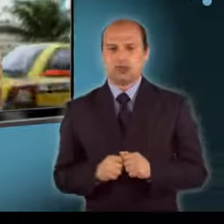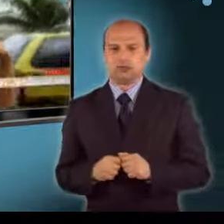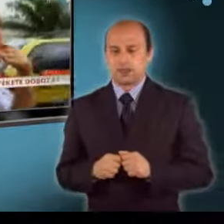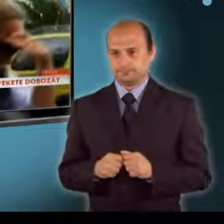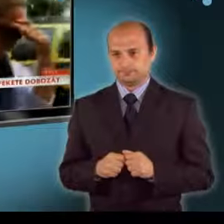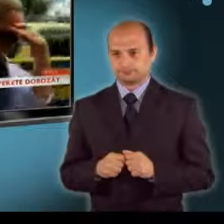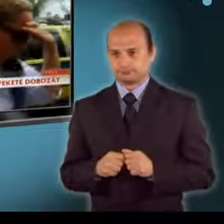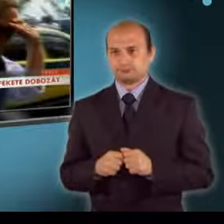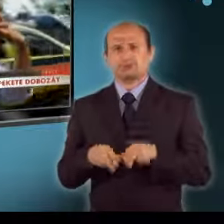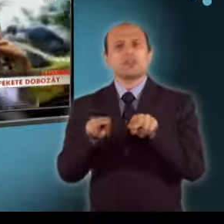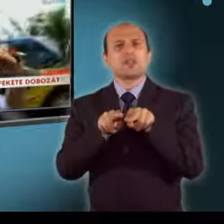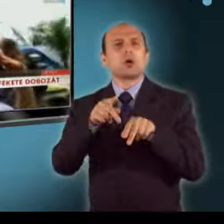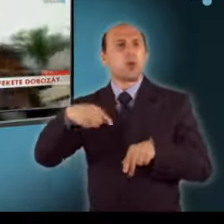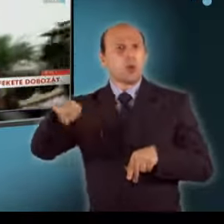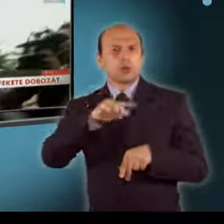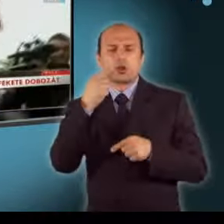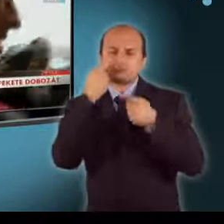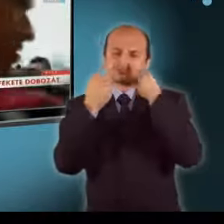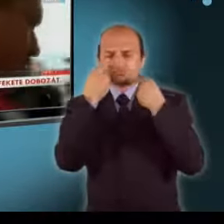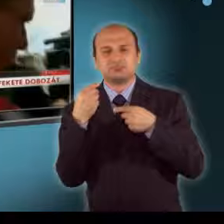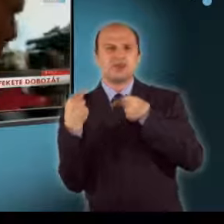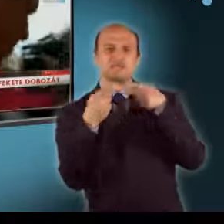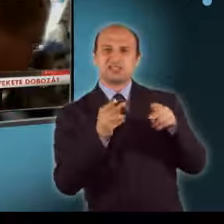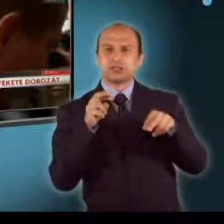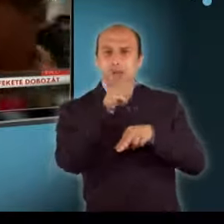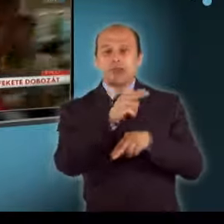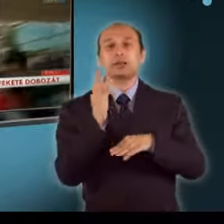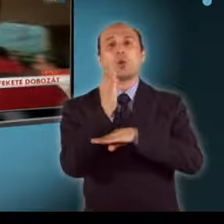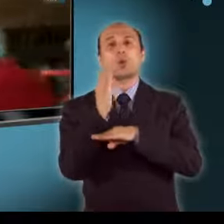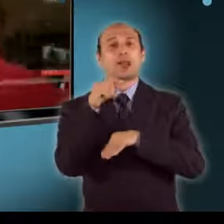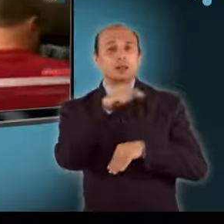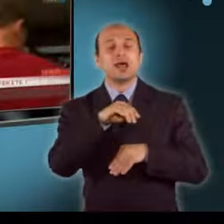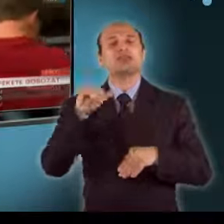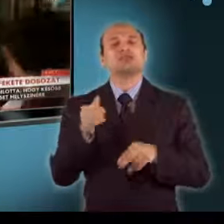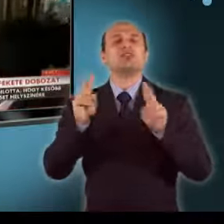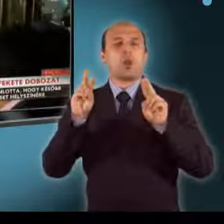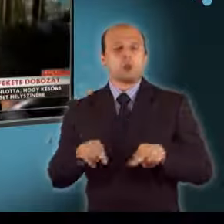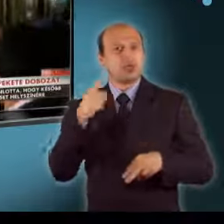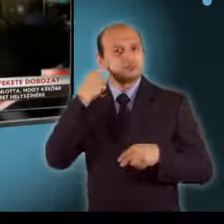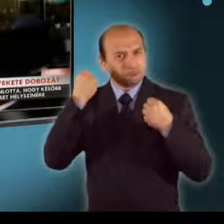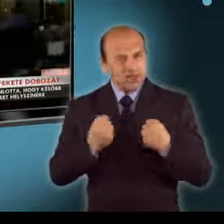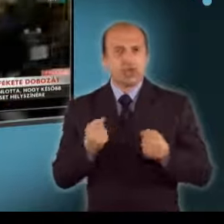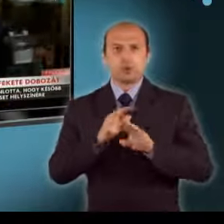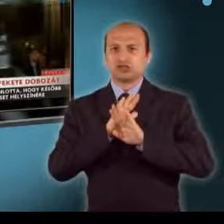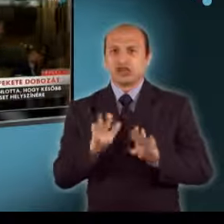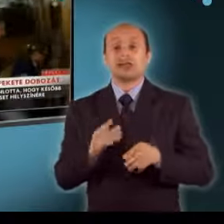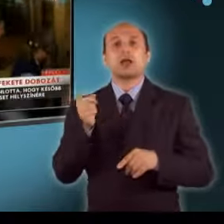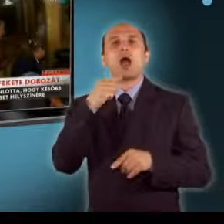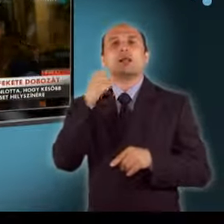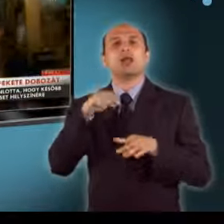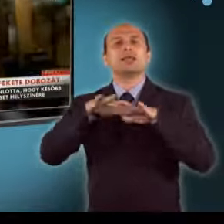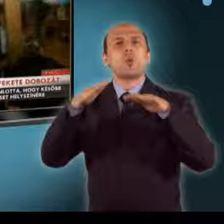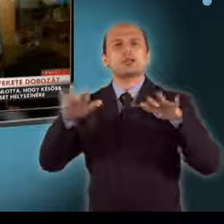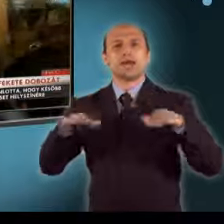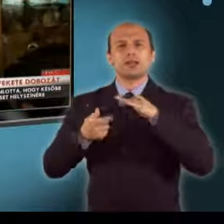könnyeikkel küszködve tértek vissza szállodájukba a hozzátartozók, miután a brazil légierő megerősítette. Az Atlanti óceánban